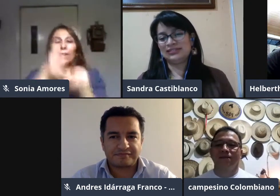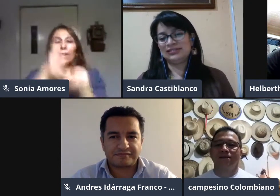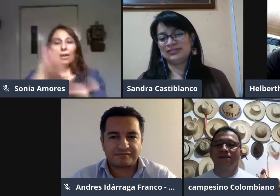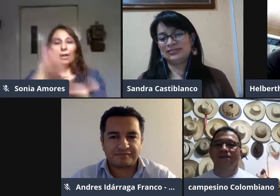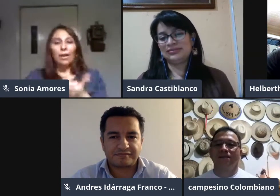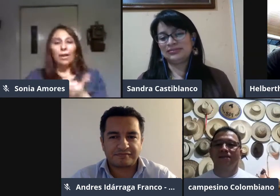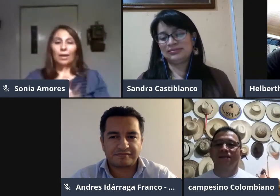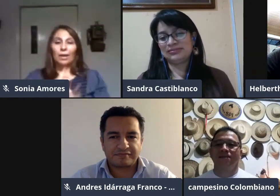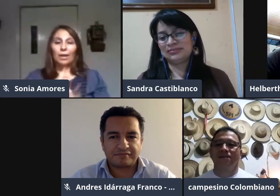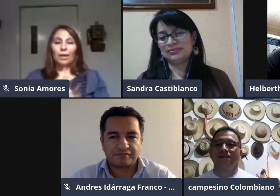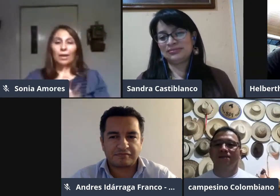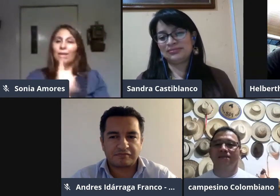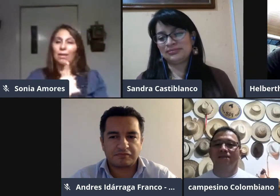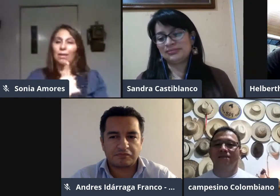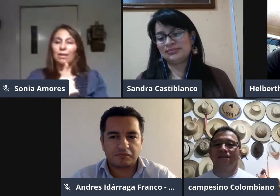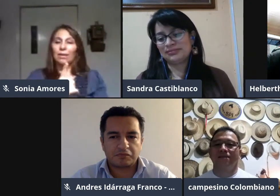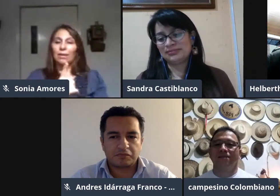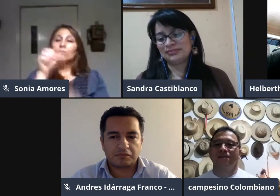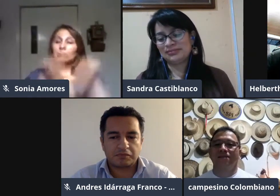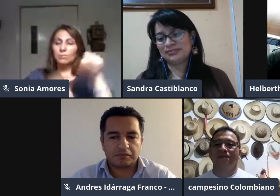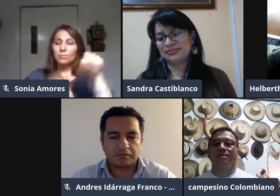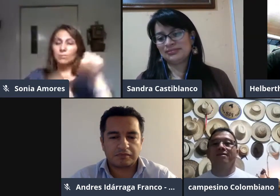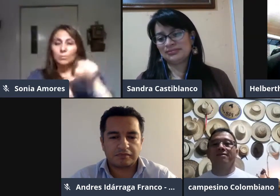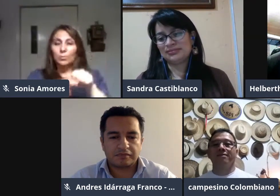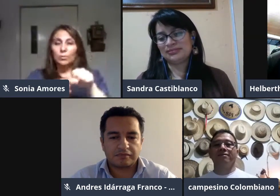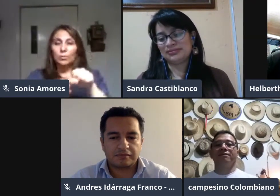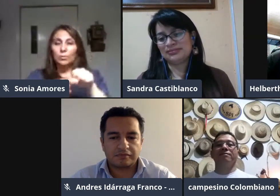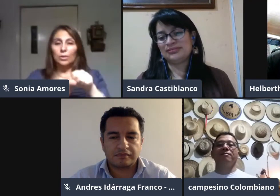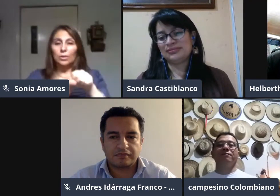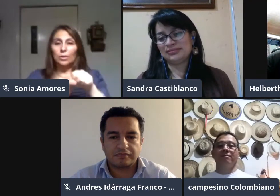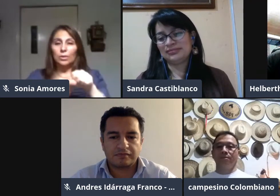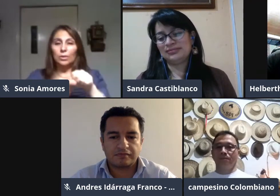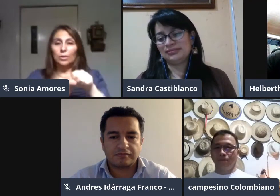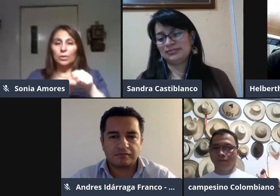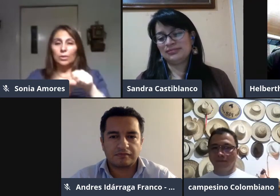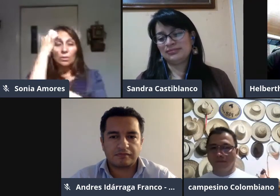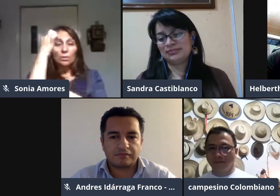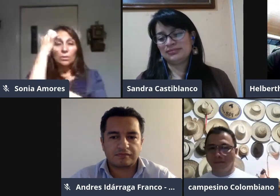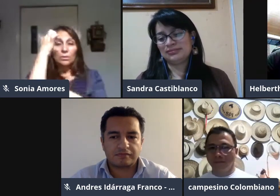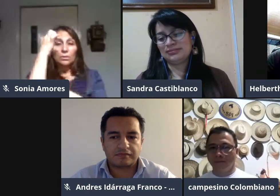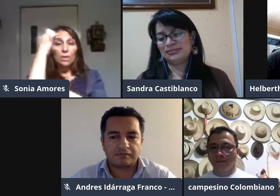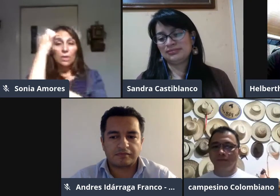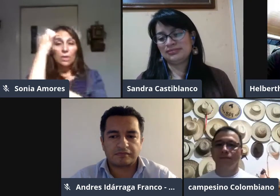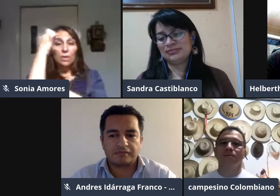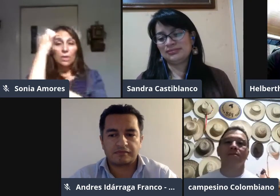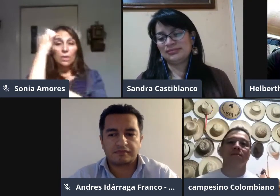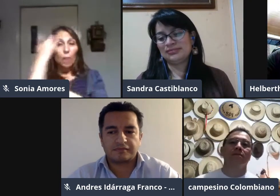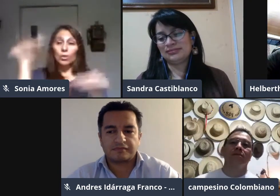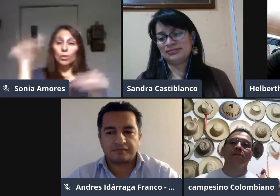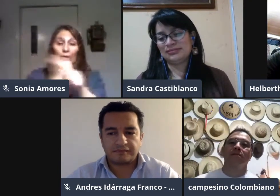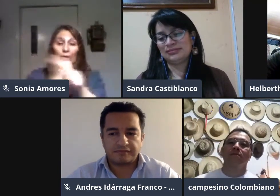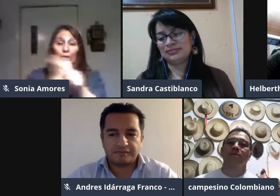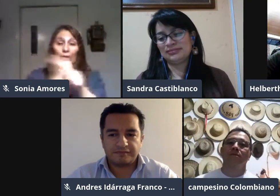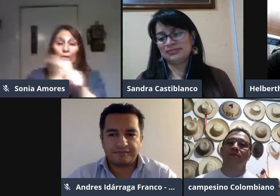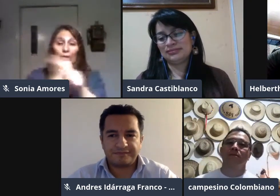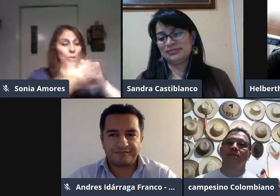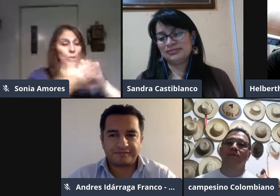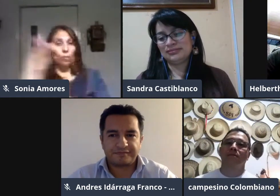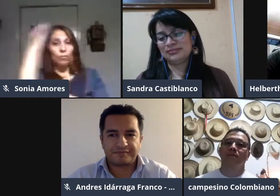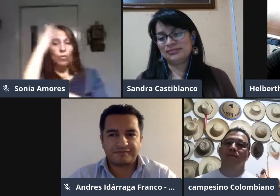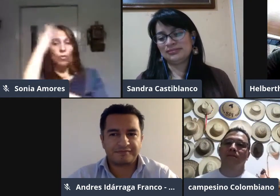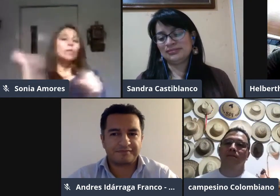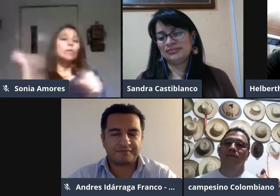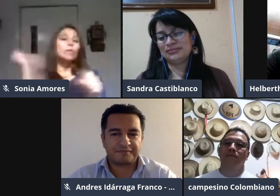liderazgos son posibles, que la profesionalización del trabajo comunitario, del trabajo popular, del